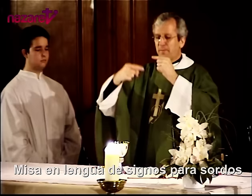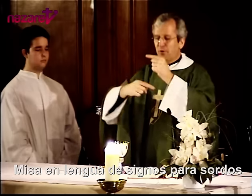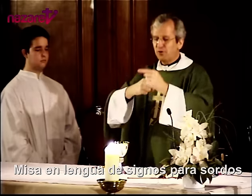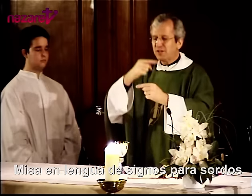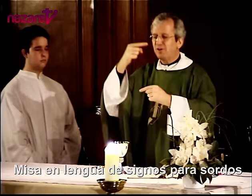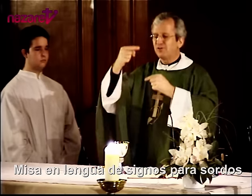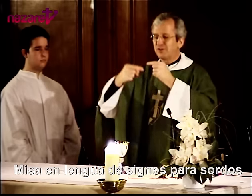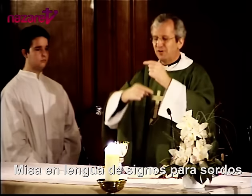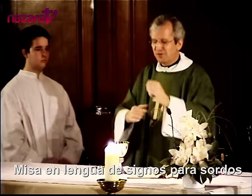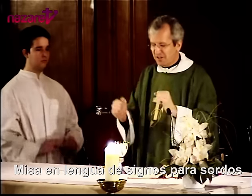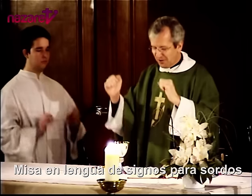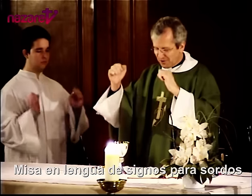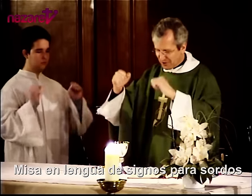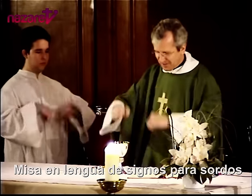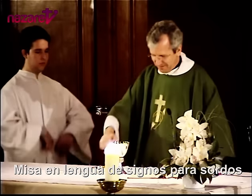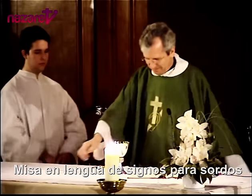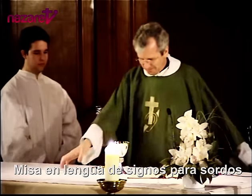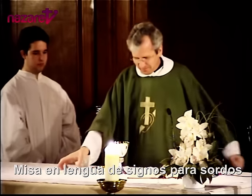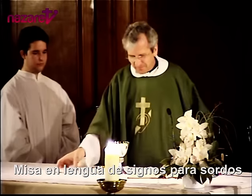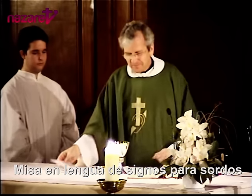los siglos de los siglos.